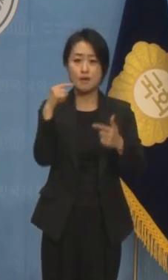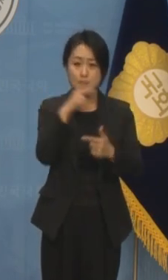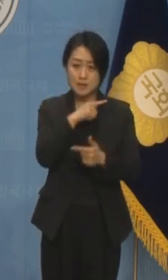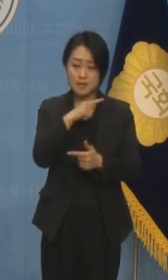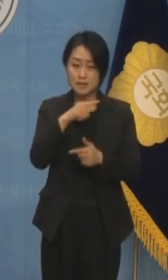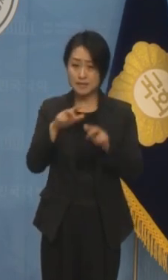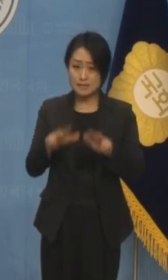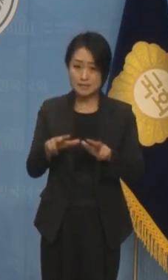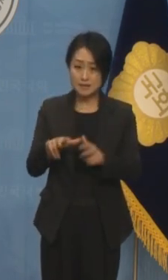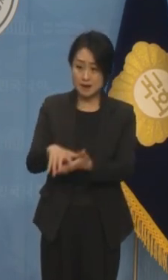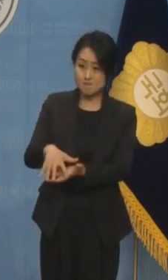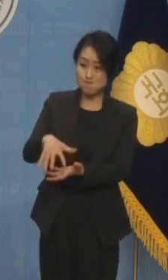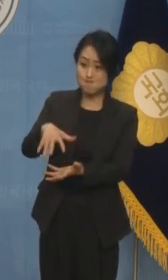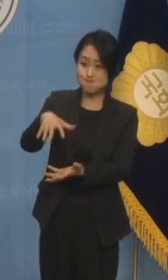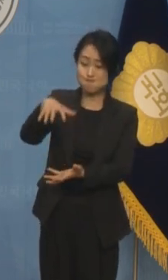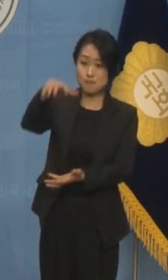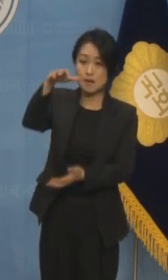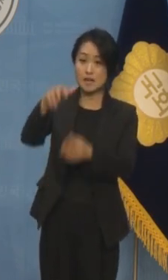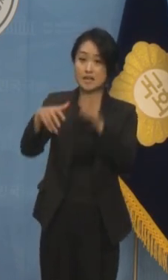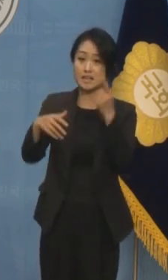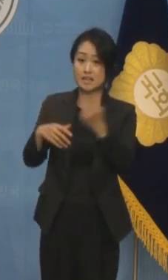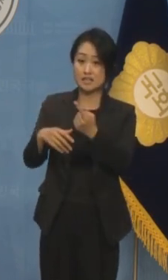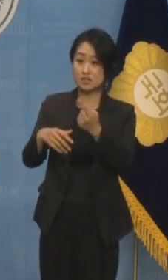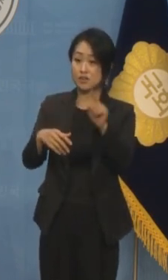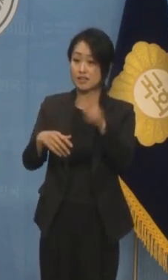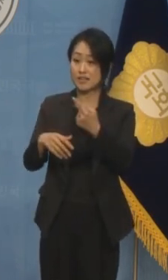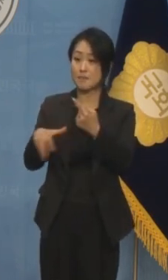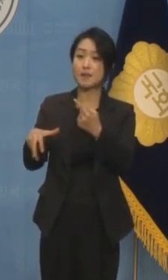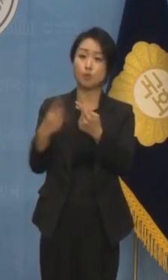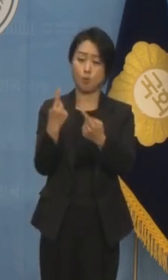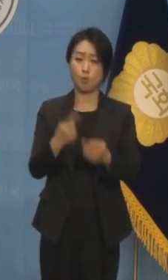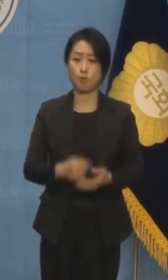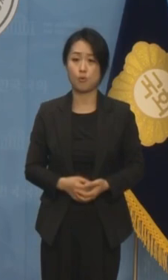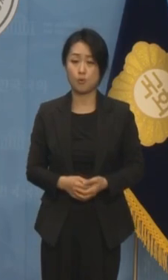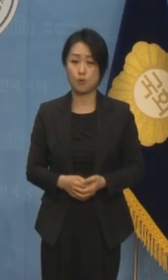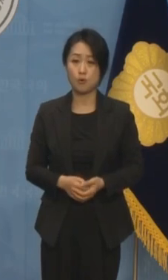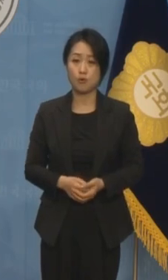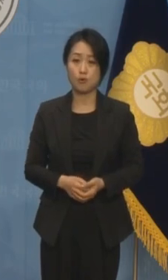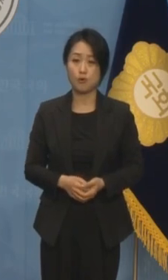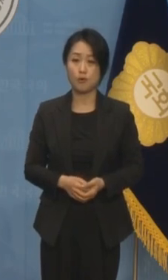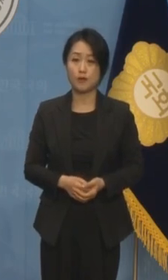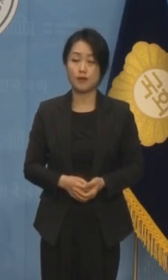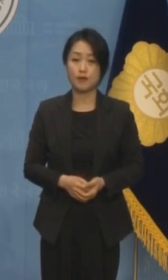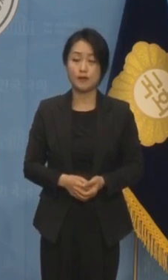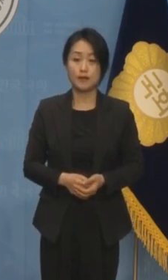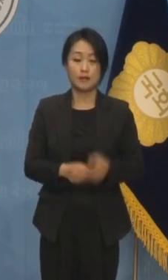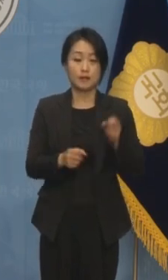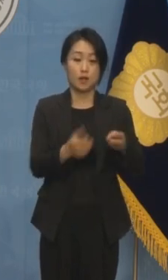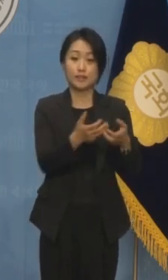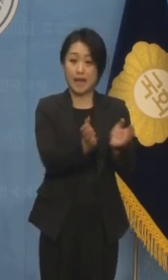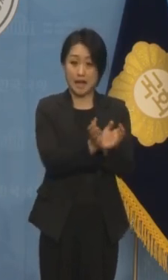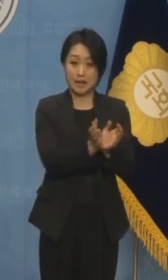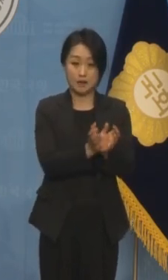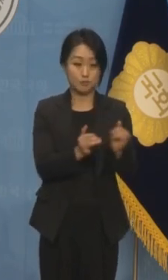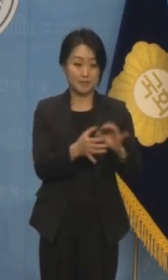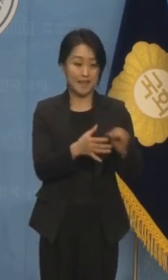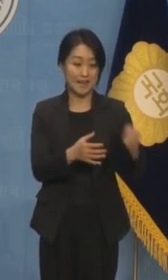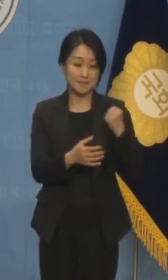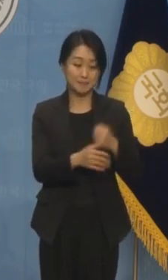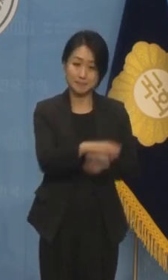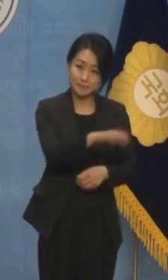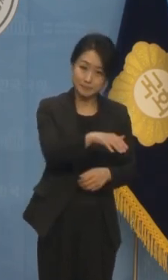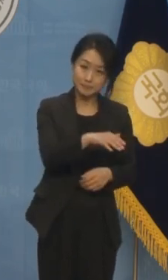규모는 1,100조 원에 육박합니다. 집권 여당인 국민의힘이